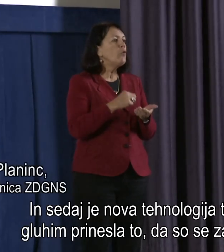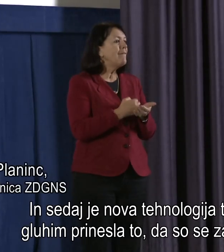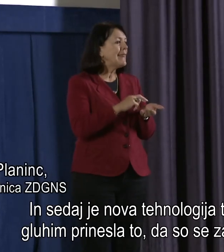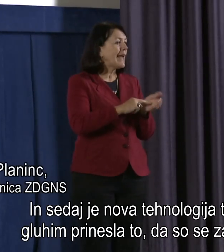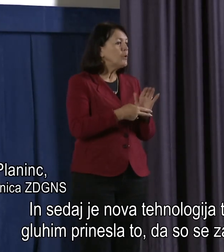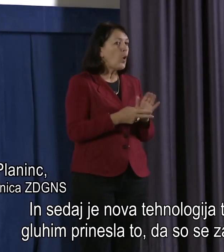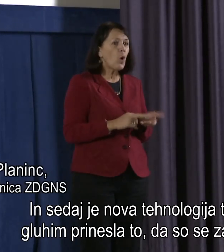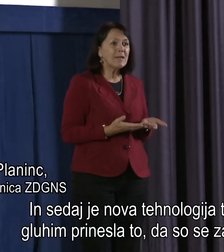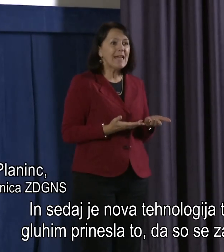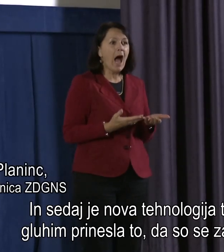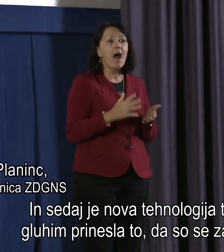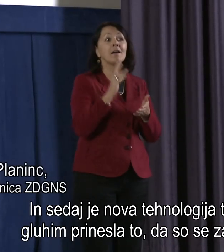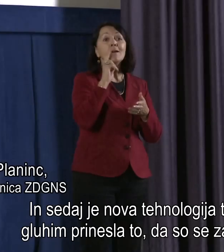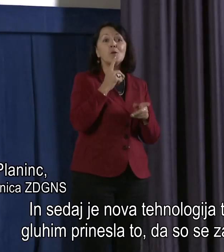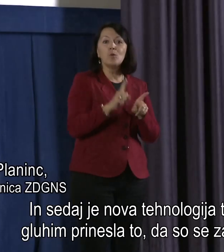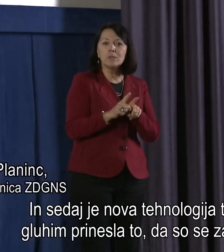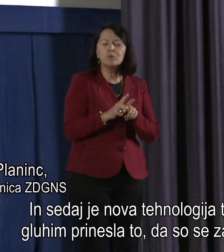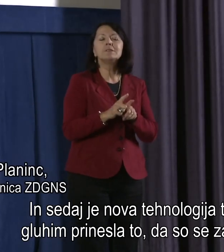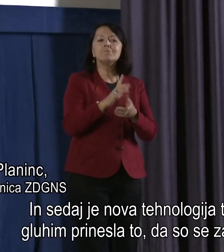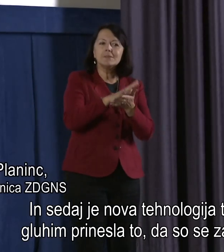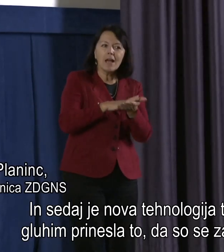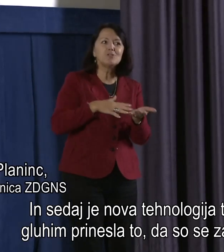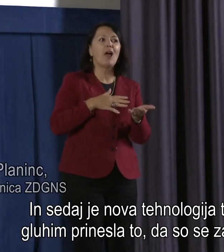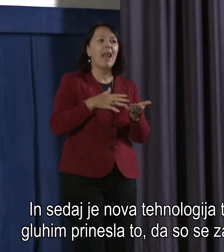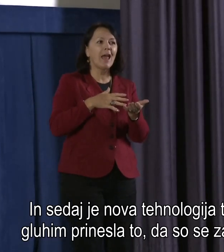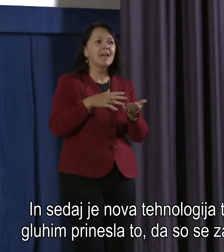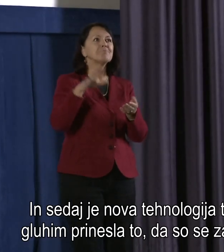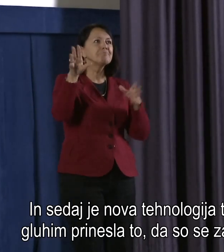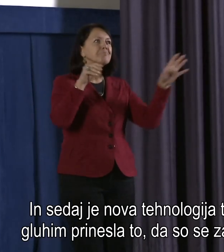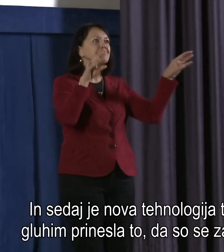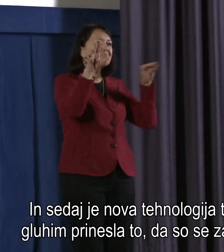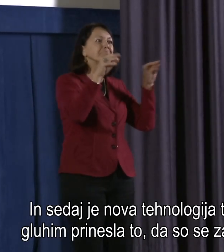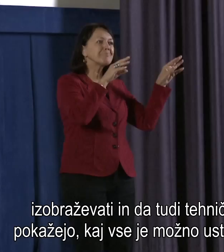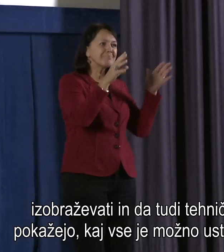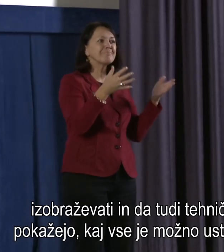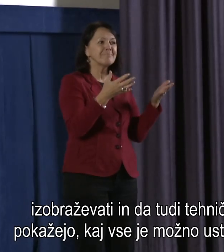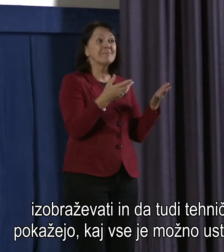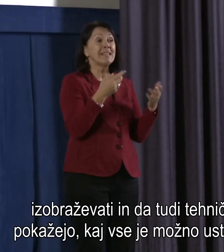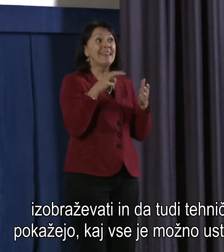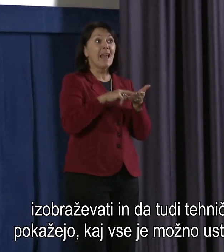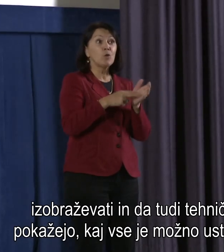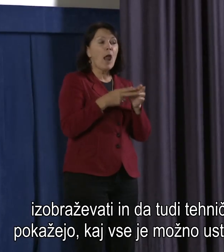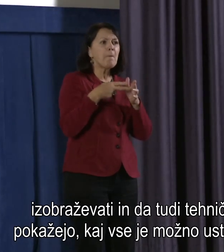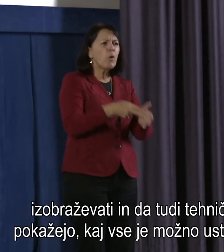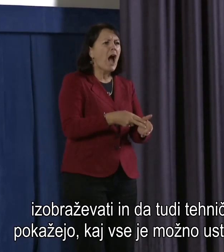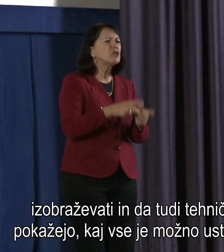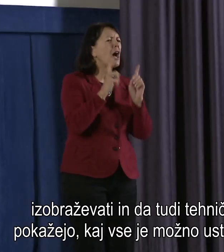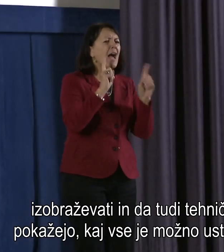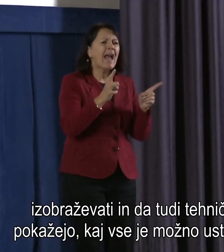In sedaj je nova tehnologija tudi gluhim prinesla, da so se začeli izobraževati in da